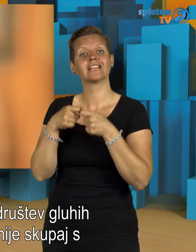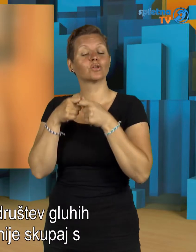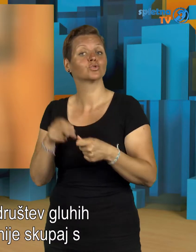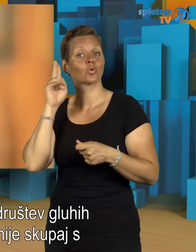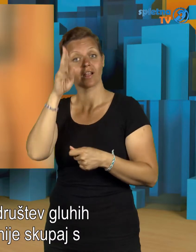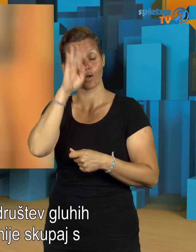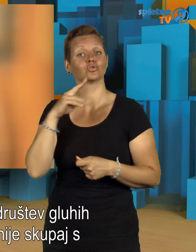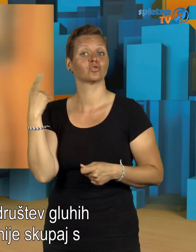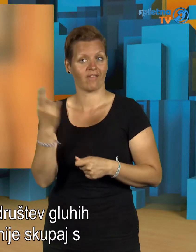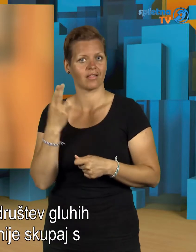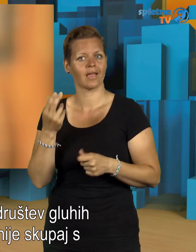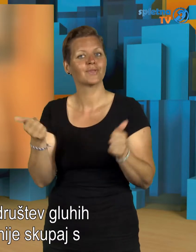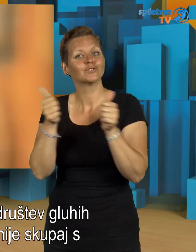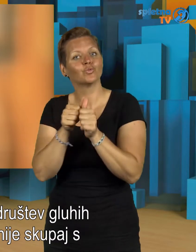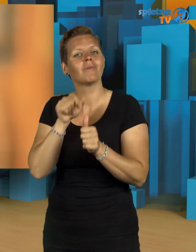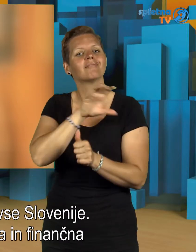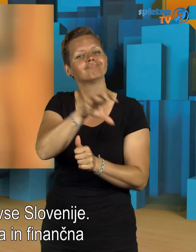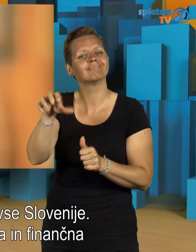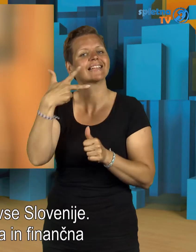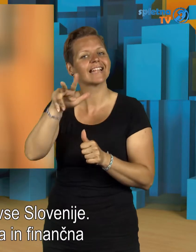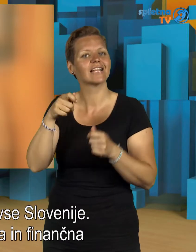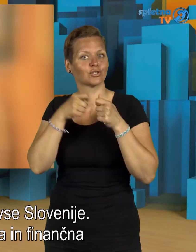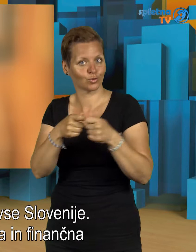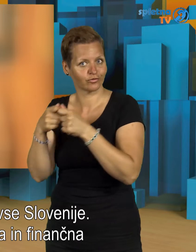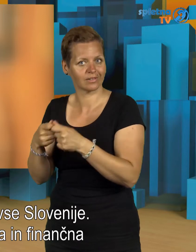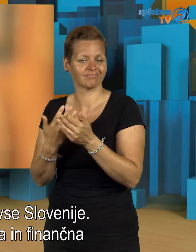Slovenije skupaj s svojimi 13 društvi iz vse Slovenije.